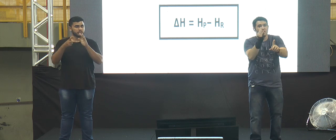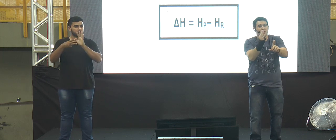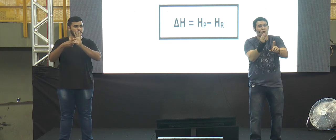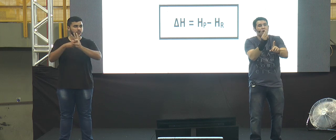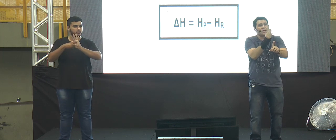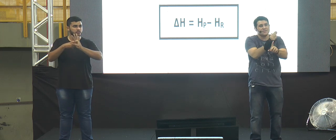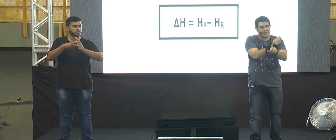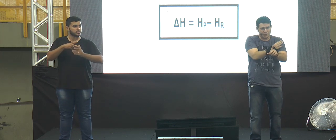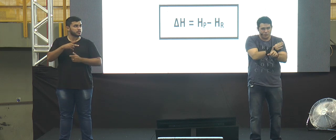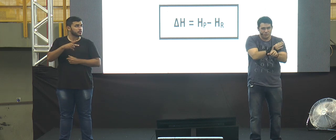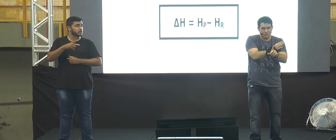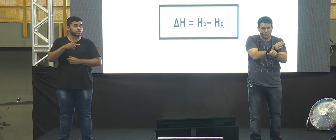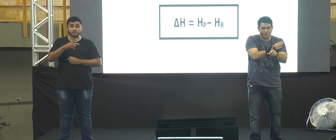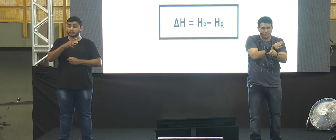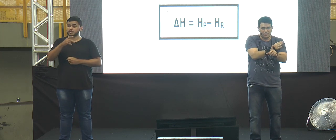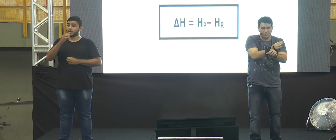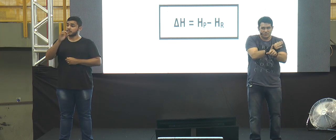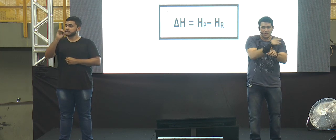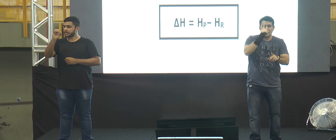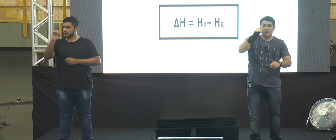ΔH menor que zero,